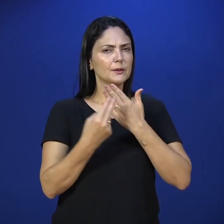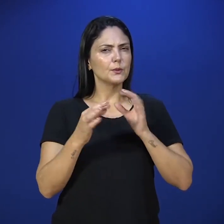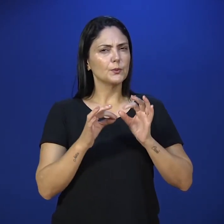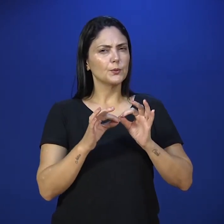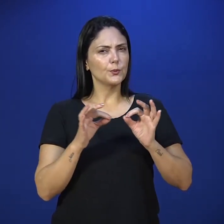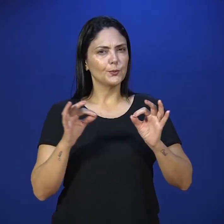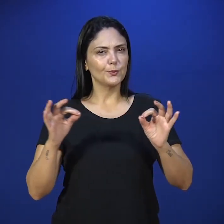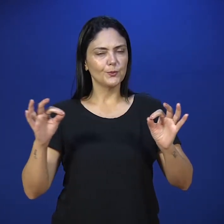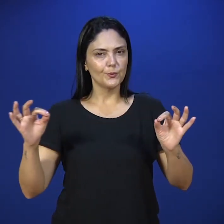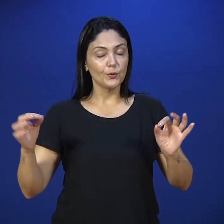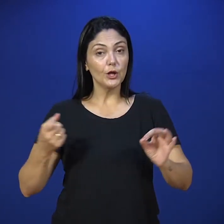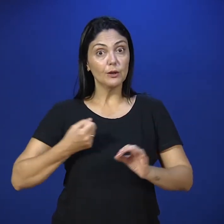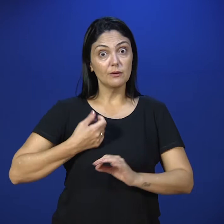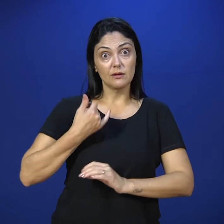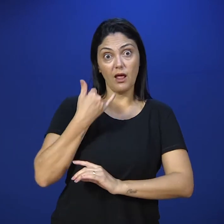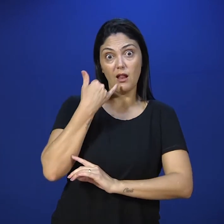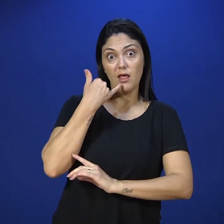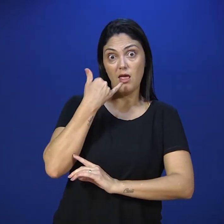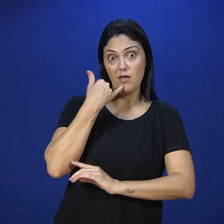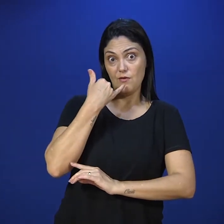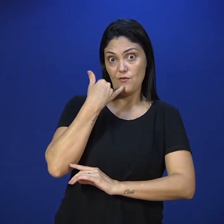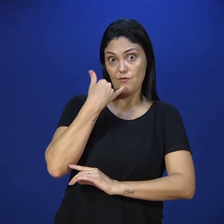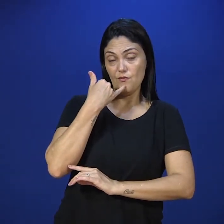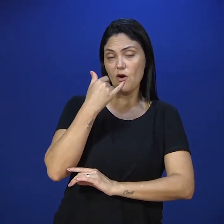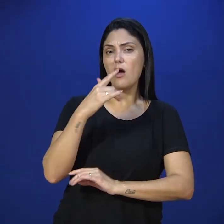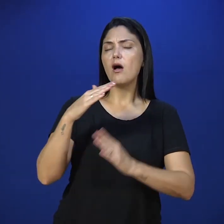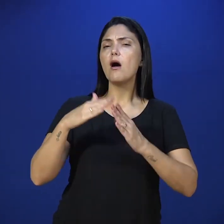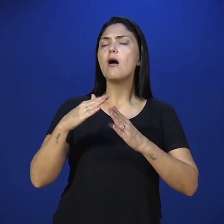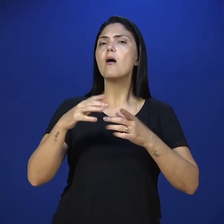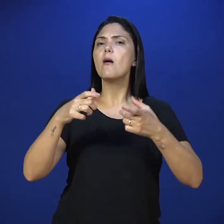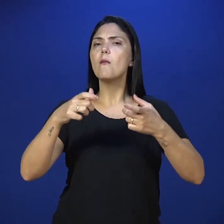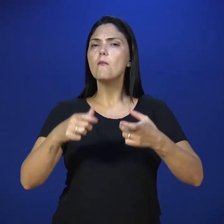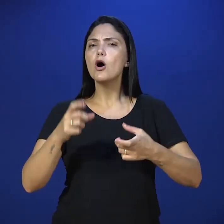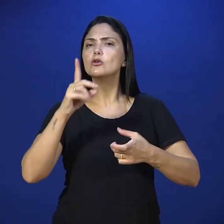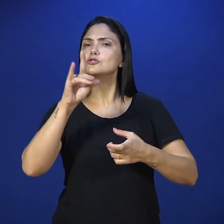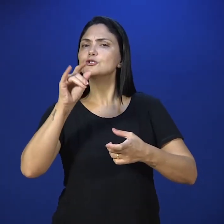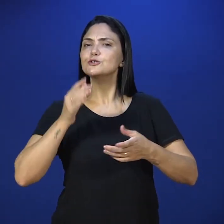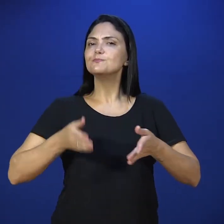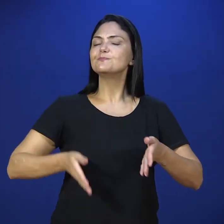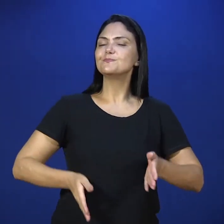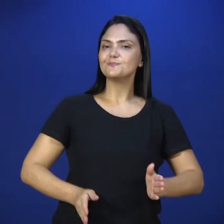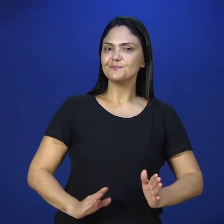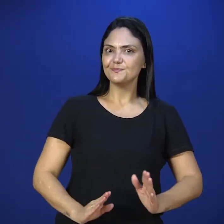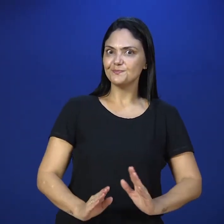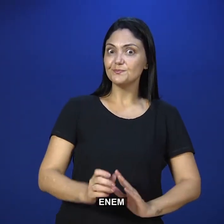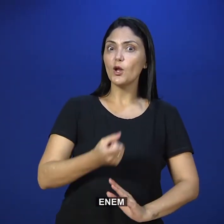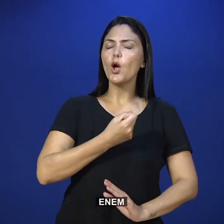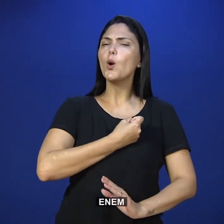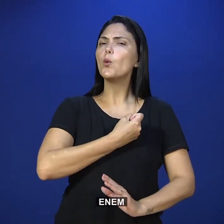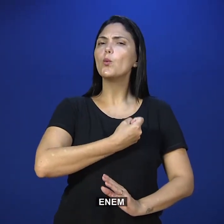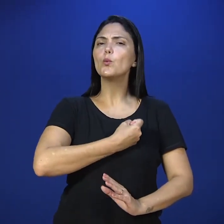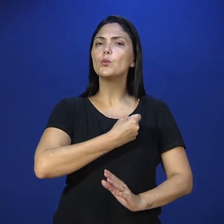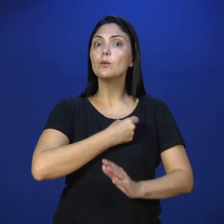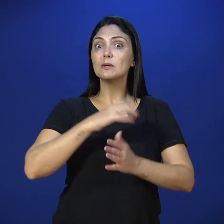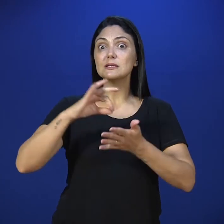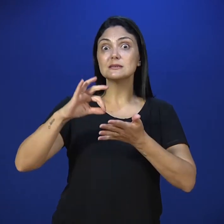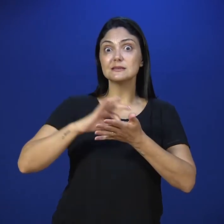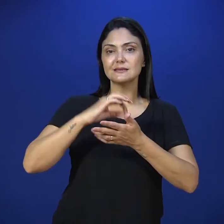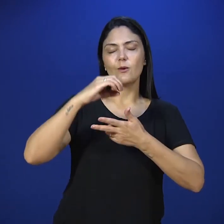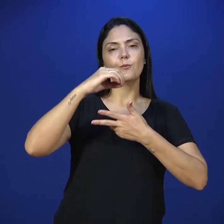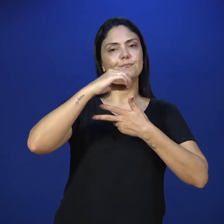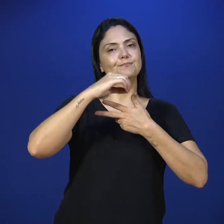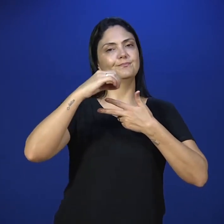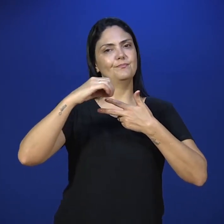Federal, número do telefone, endereço residencial, data de nascimento, número de inscrição do Enem, bem